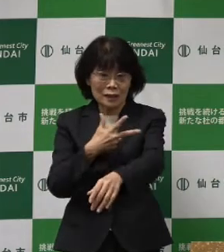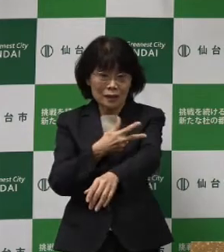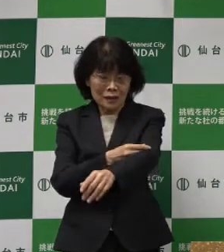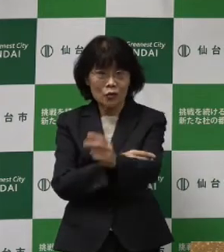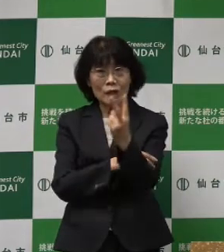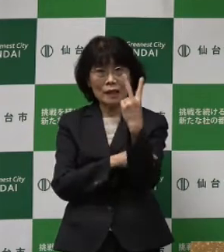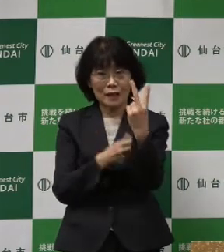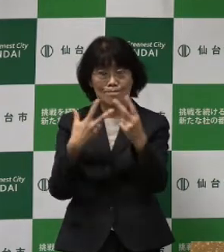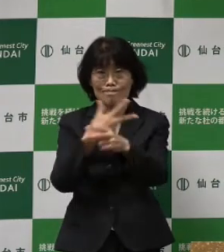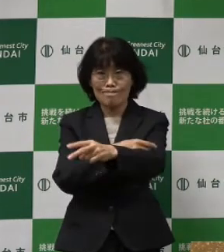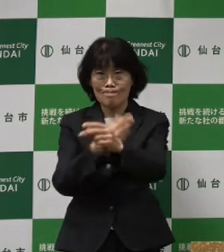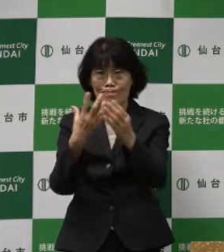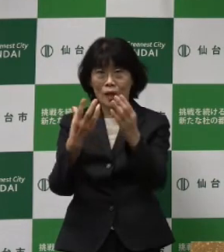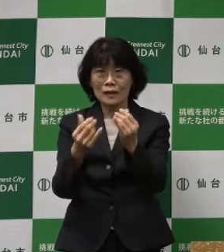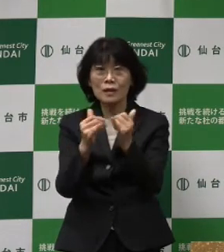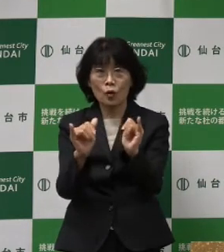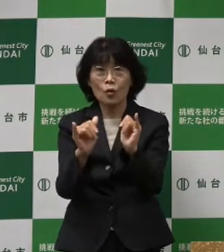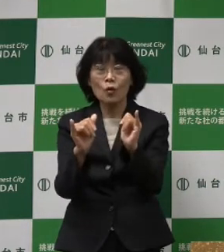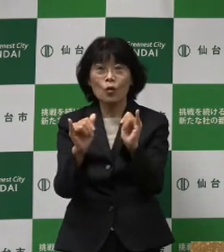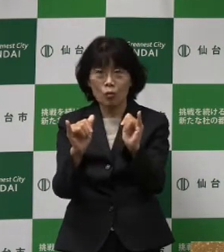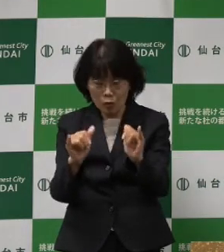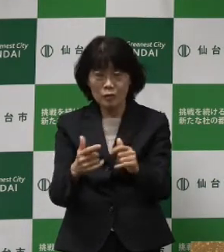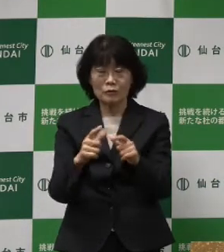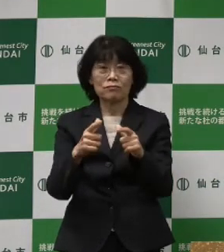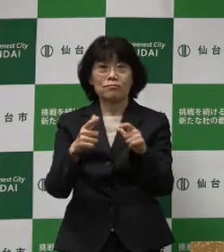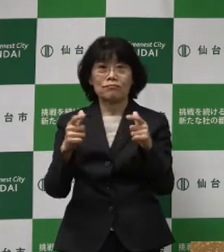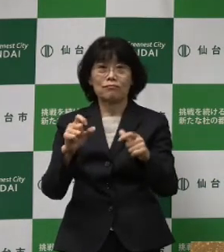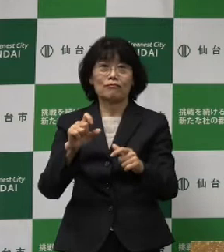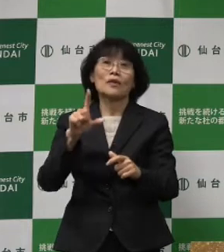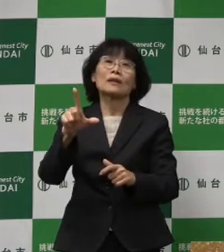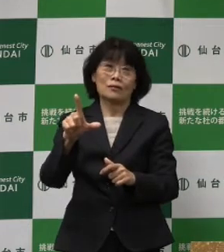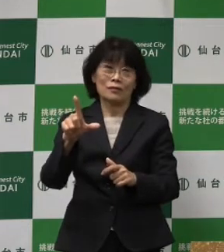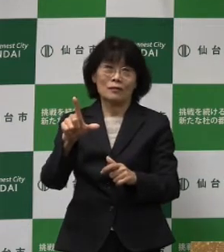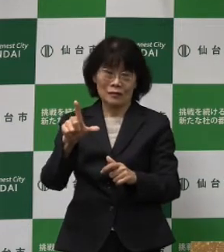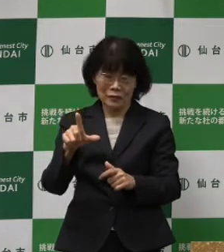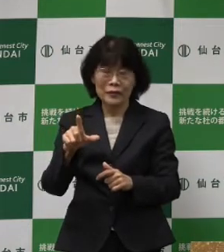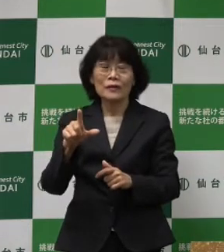方というのも確実に増えてきております。また